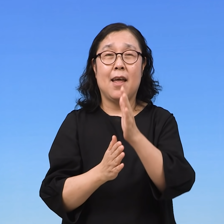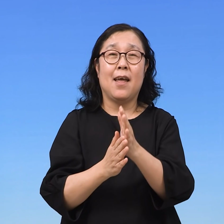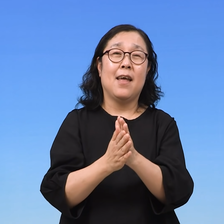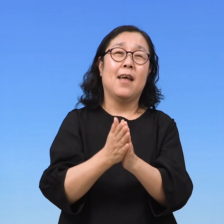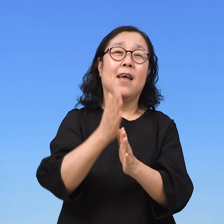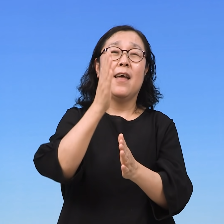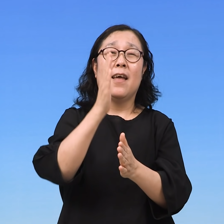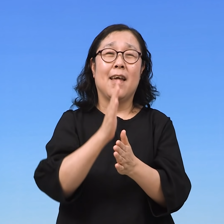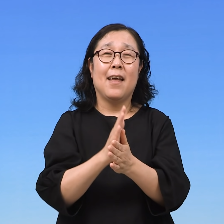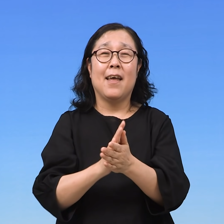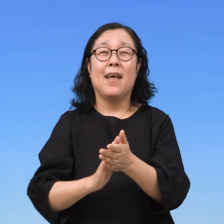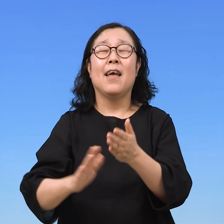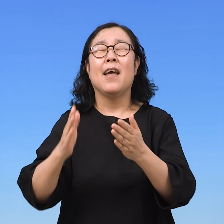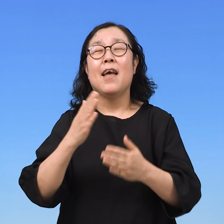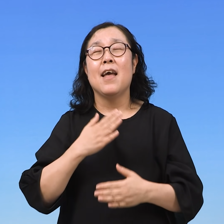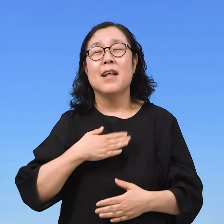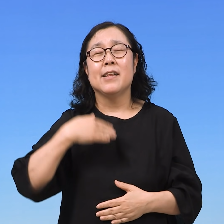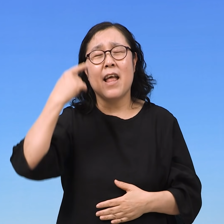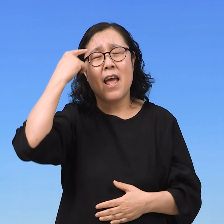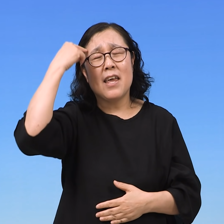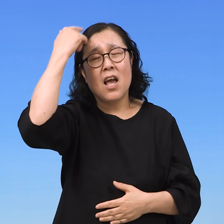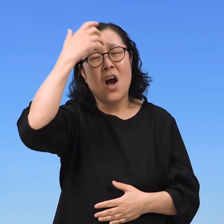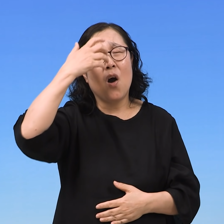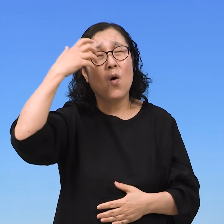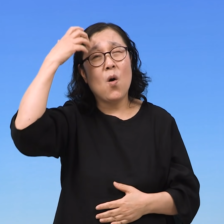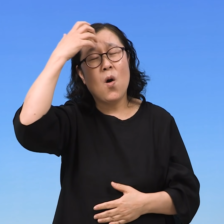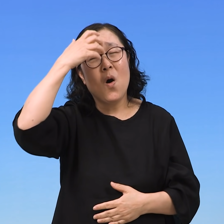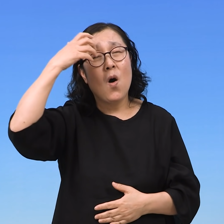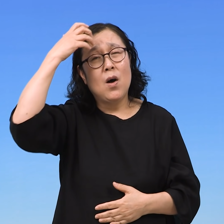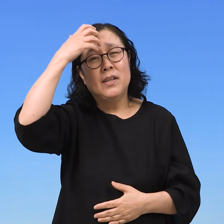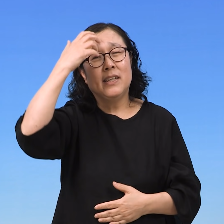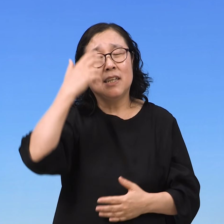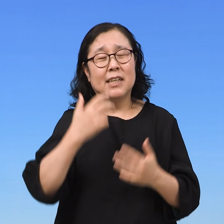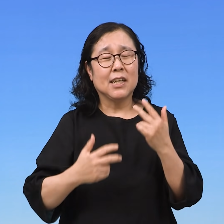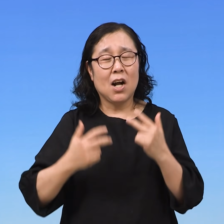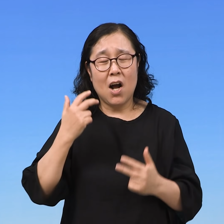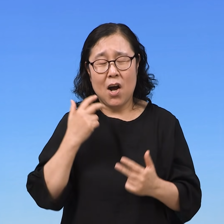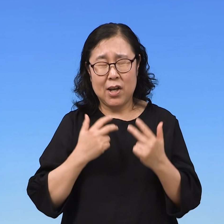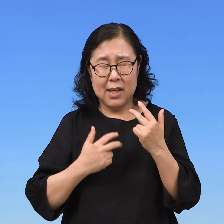은혜가 주는 이 기쁨, 내 영혼 즐거이